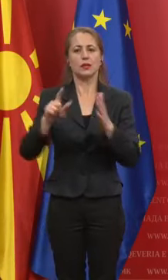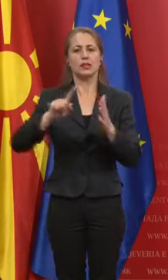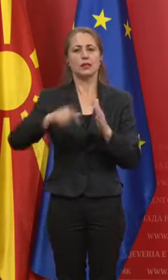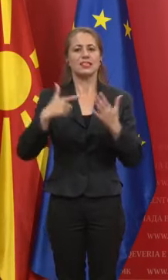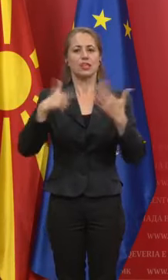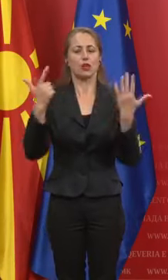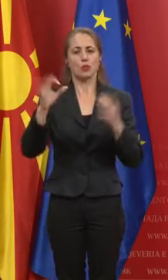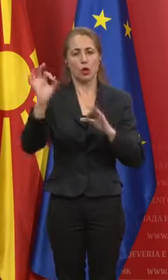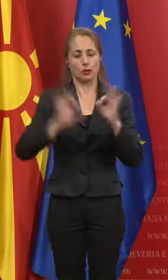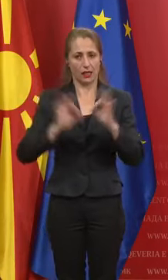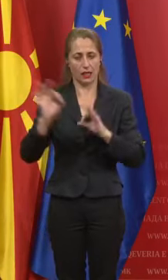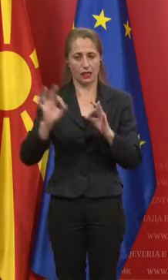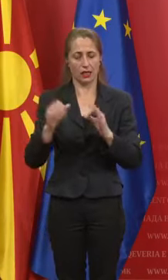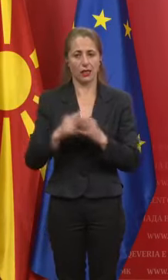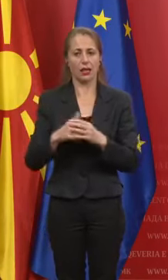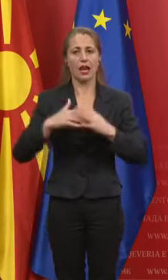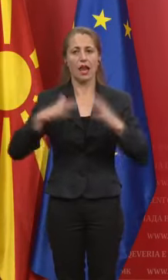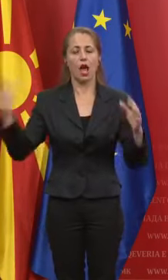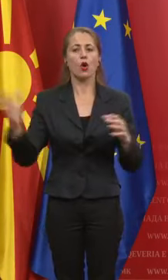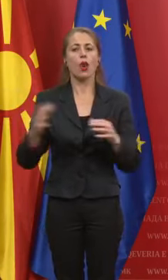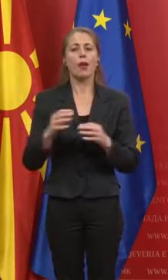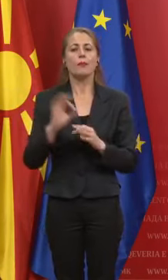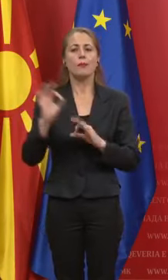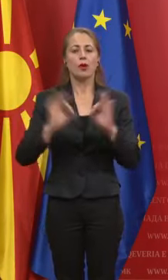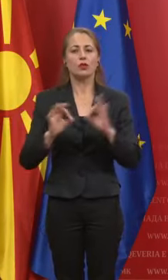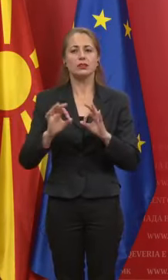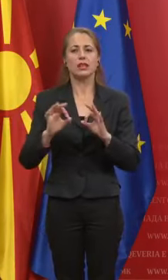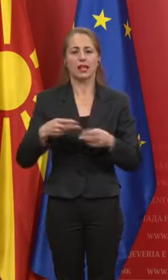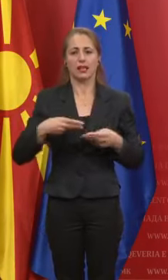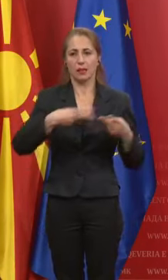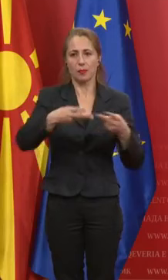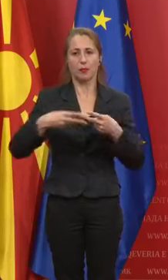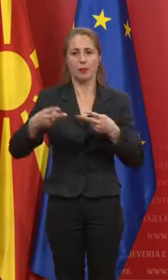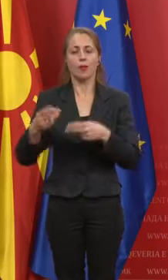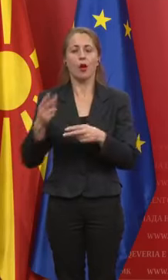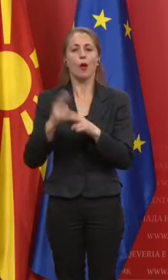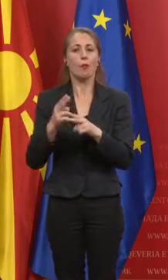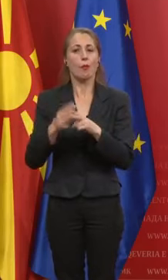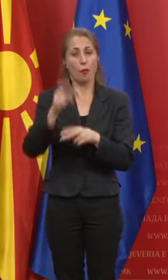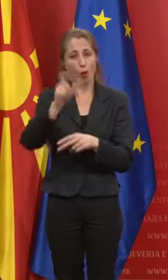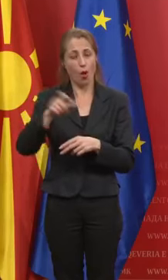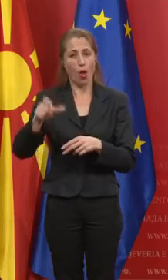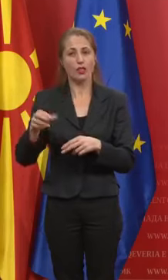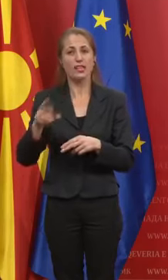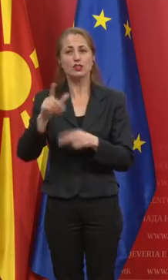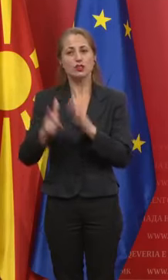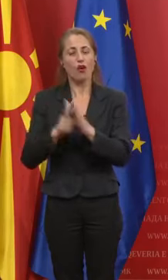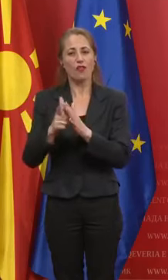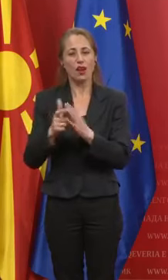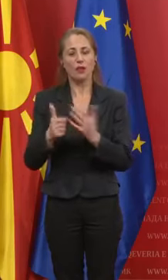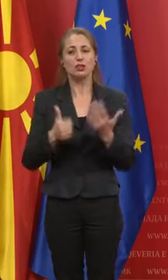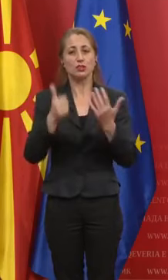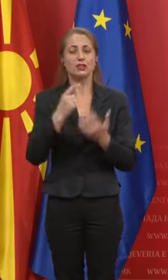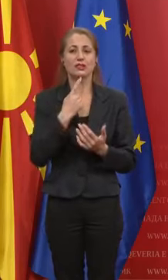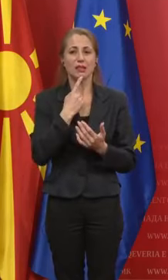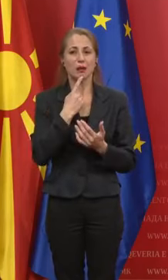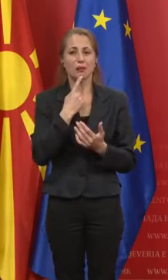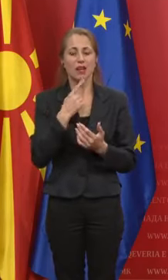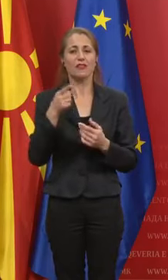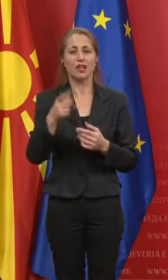17,7%. Најголем процент на хоспитализирани од болни во истиот период е регистриран на 6 септември,